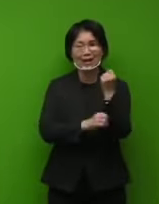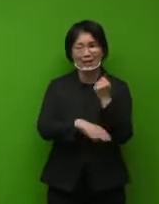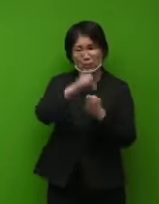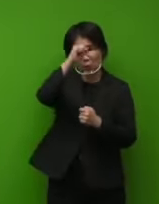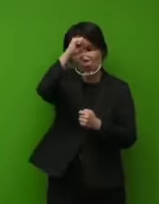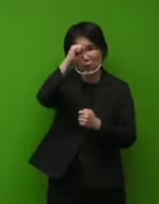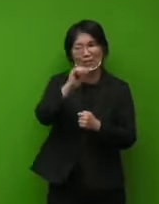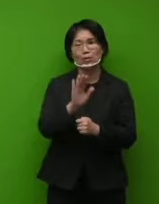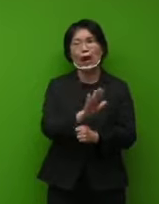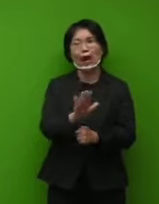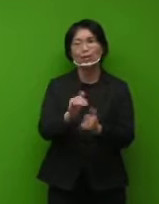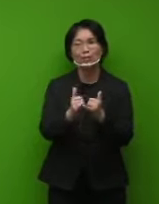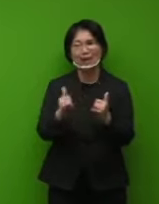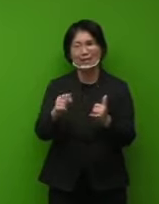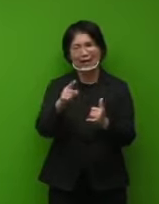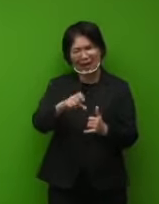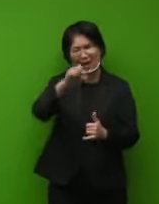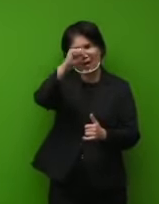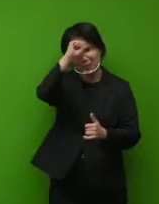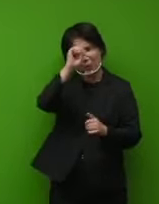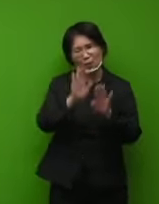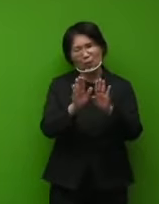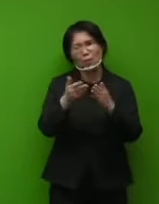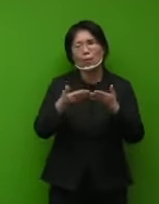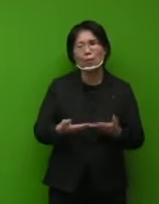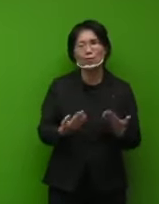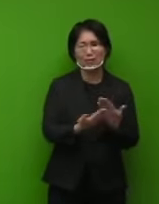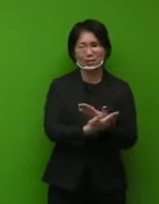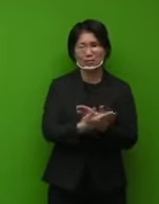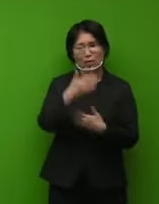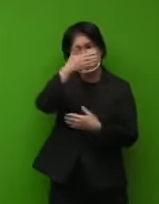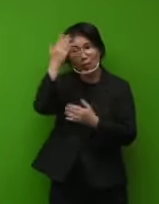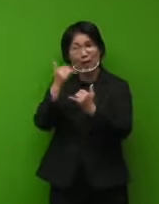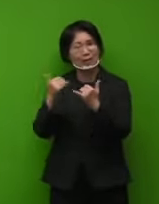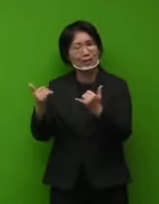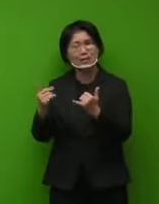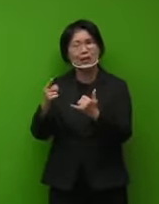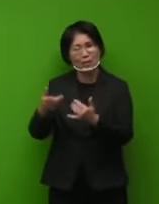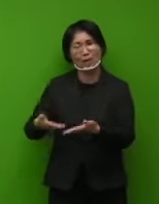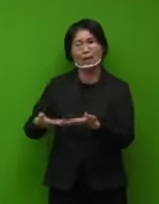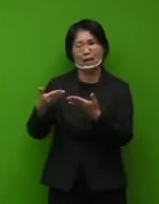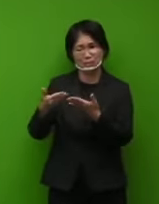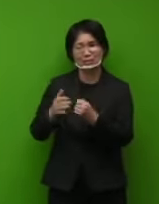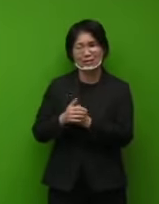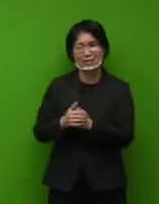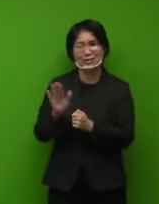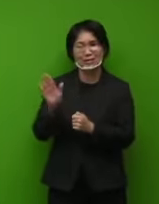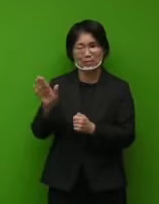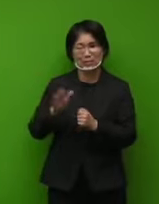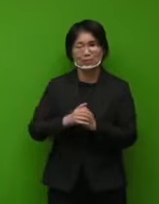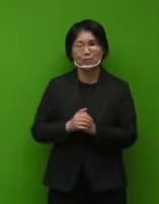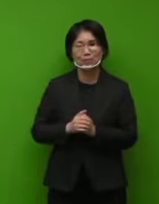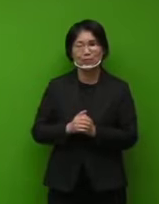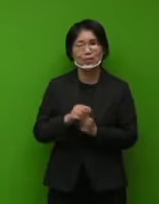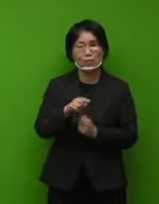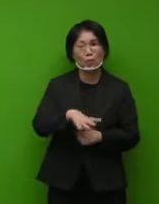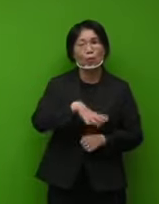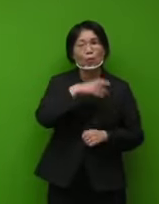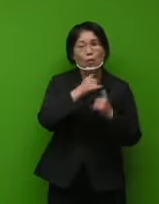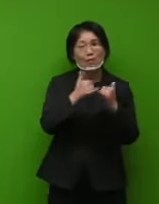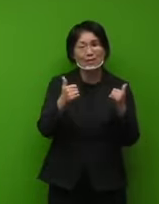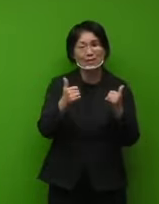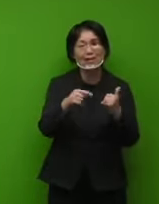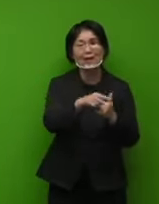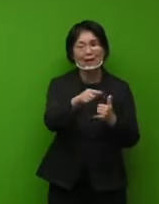ちの方、この方々が重症化をします。若い方々は重症化をする例はまれでありますけれども、この高齢者の方々